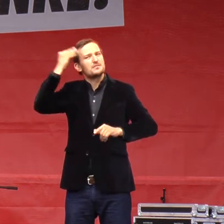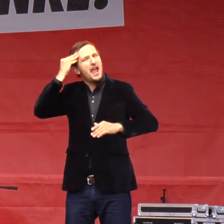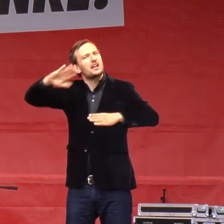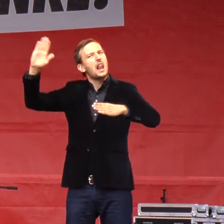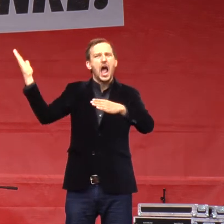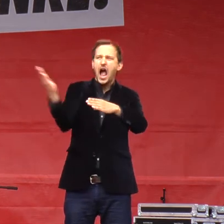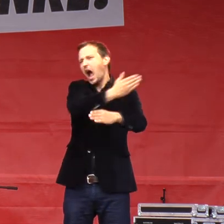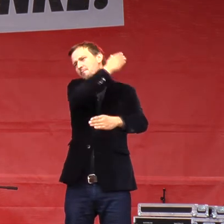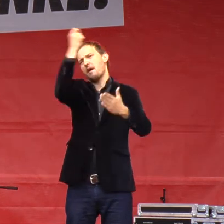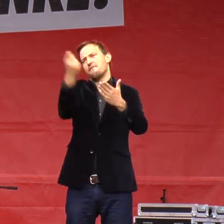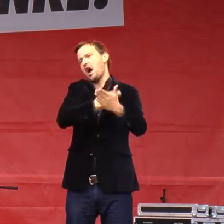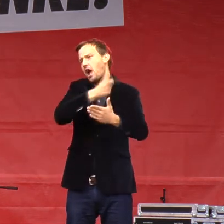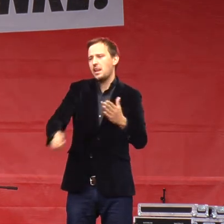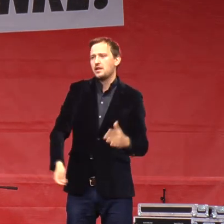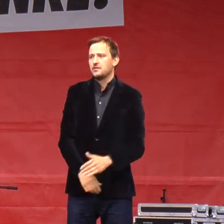werden.